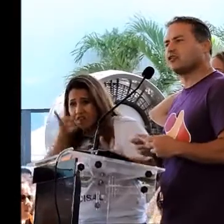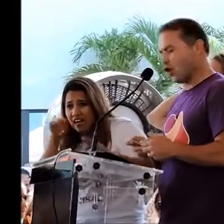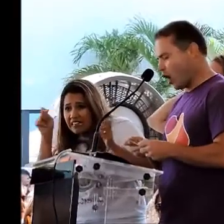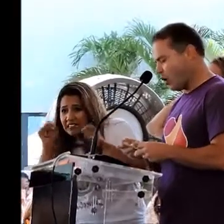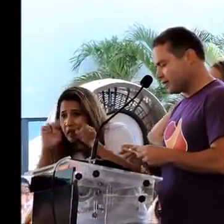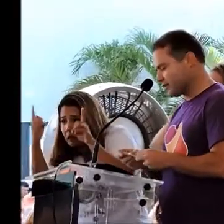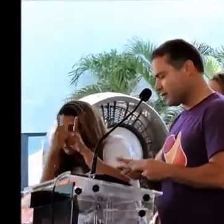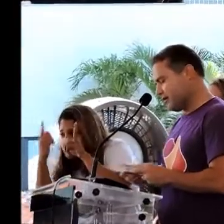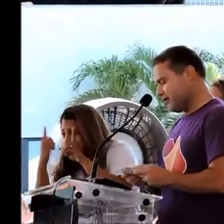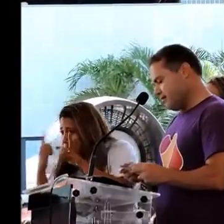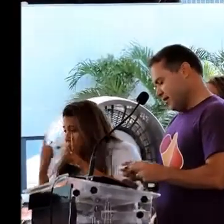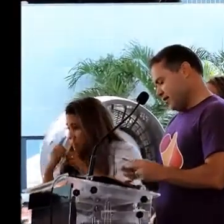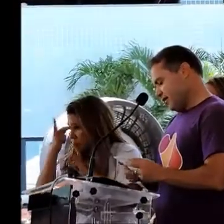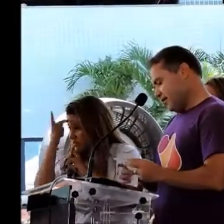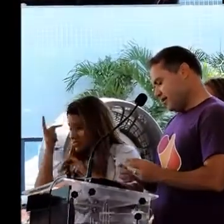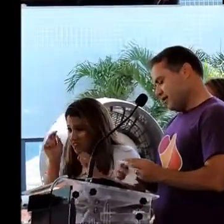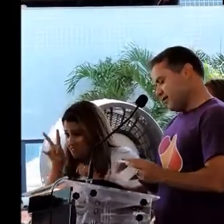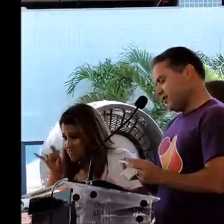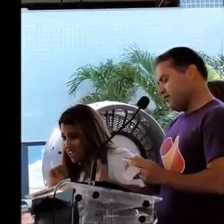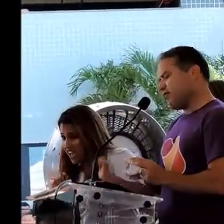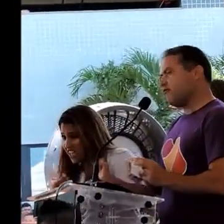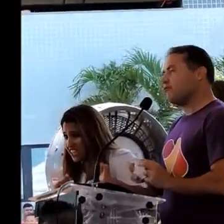atender as pessoas?